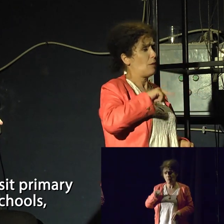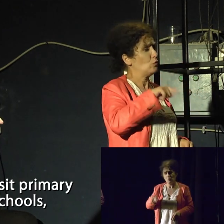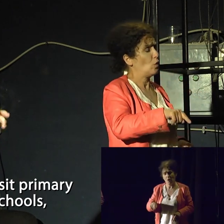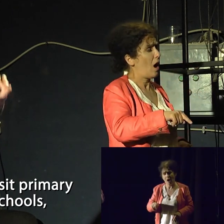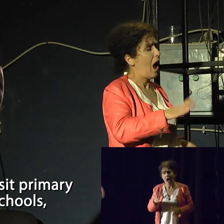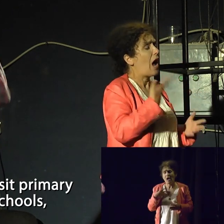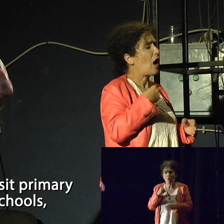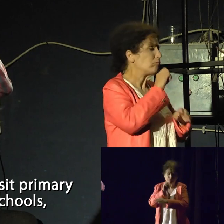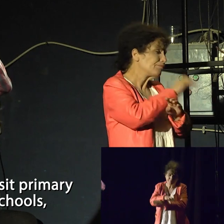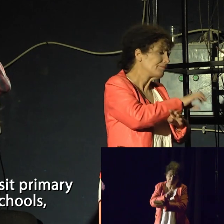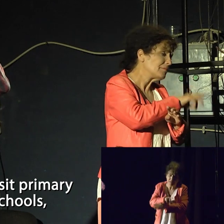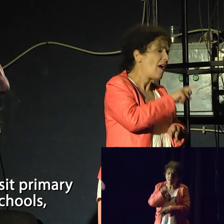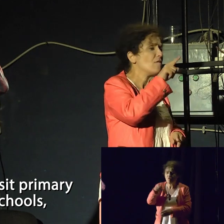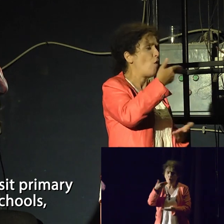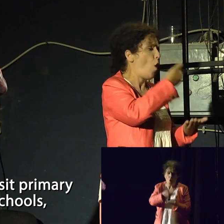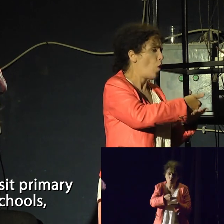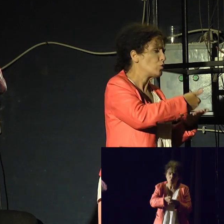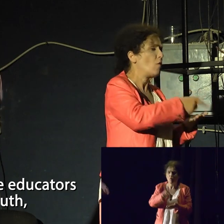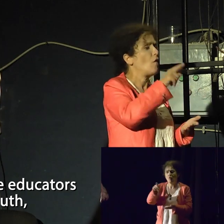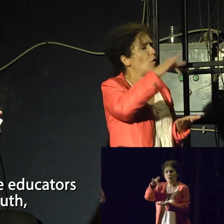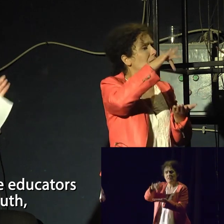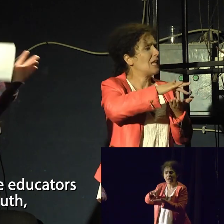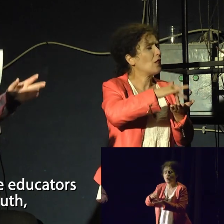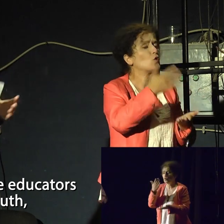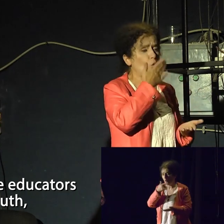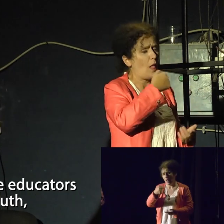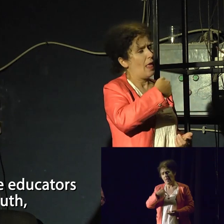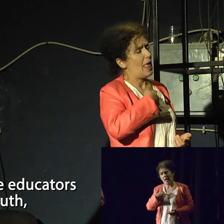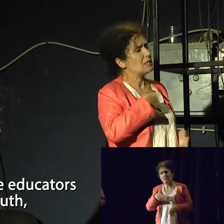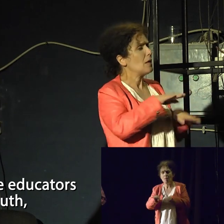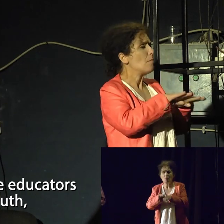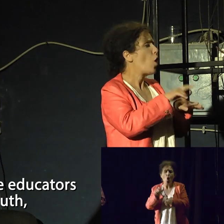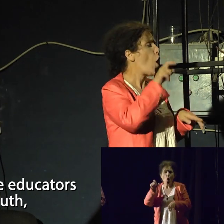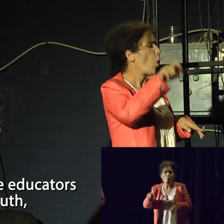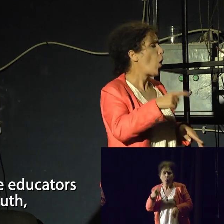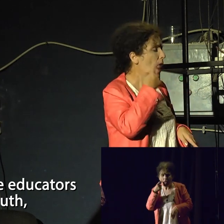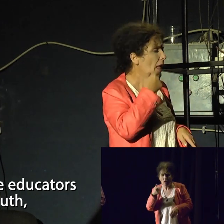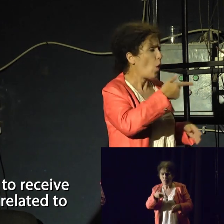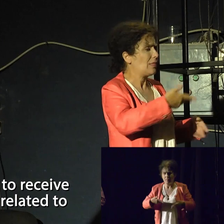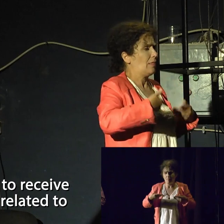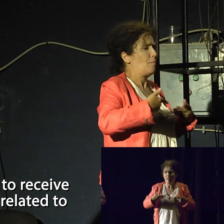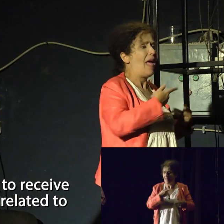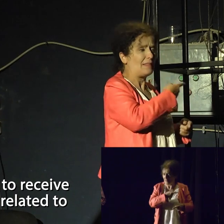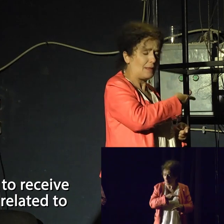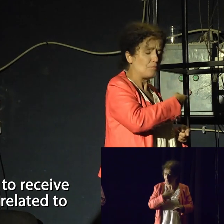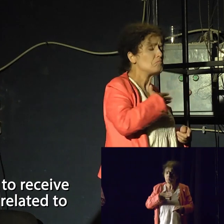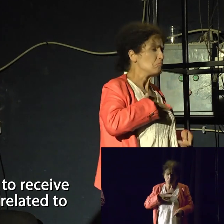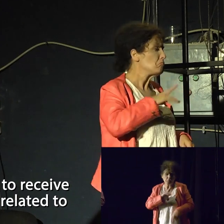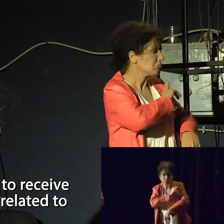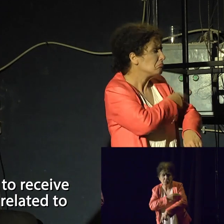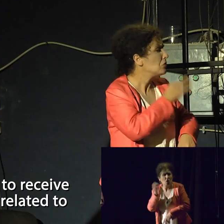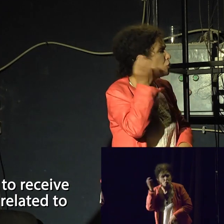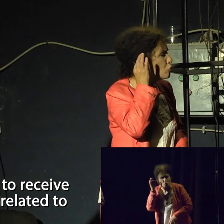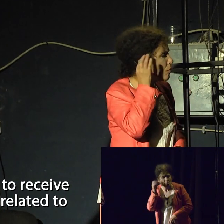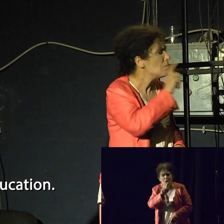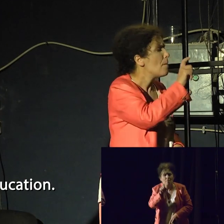Како едукатори кои што одиме во основни во средно училиште, јас и колегите едукатори од, од Хера Млади, имаме можност да слушнеме секакви